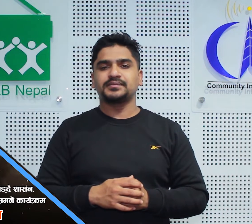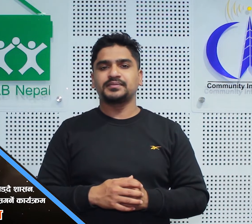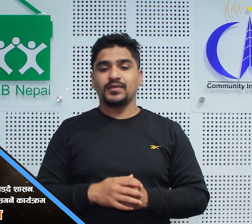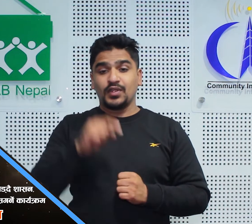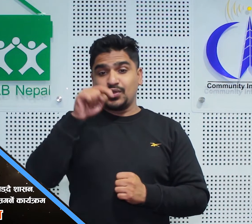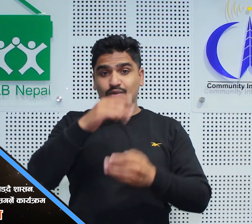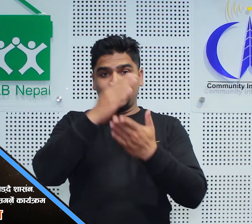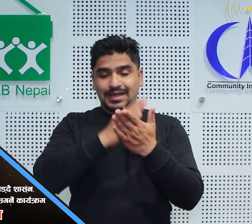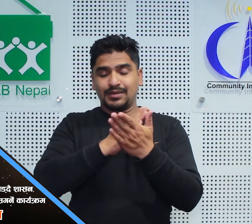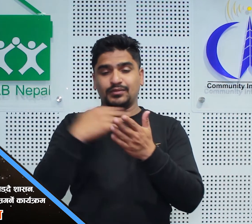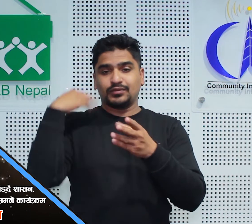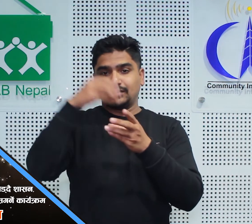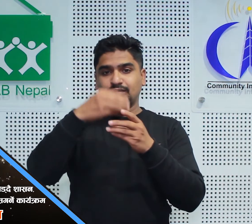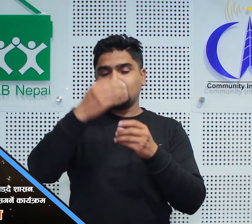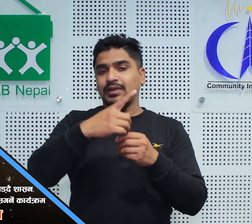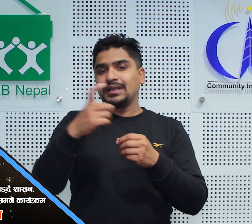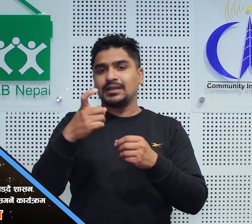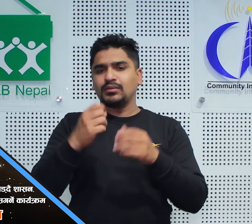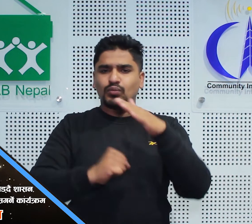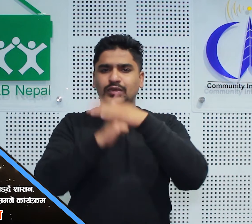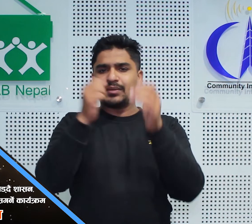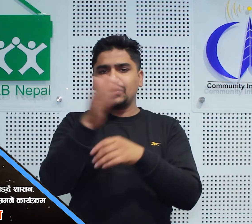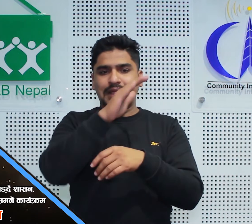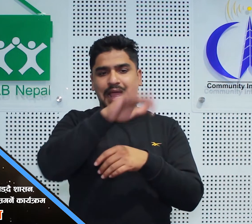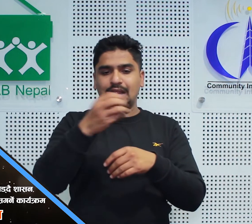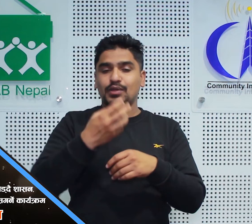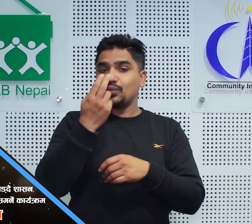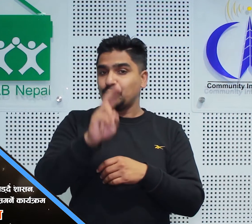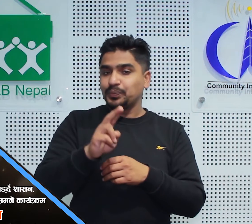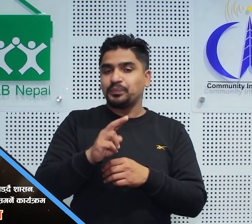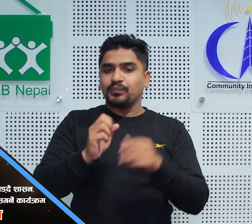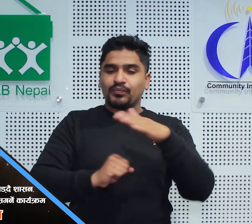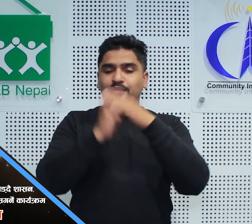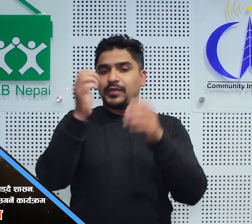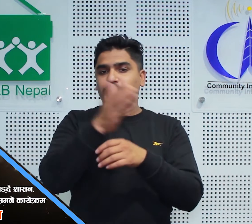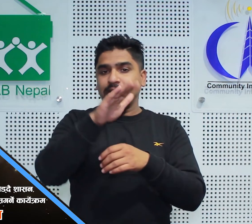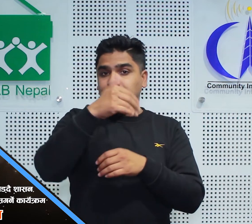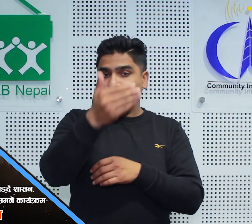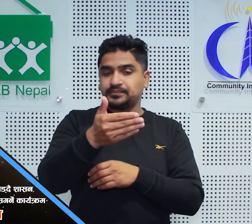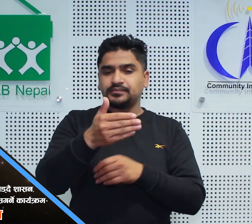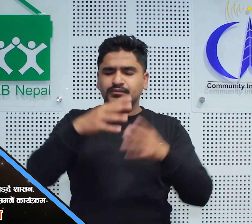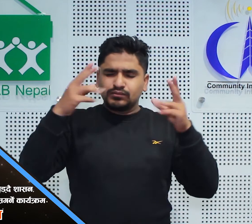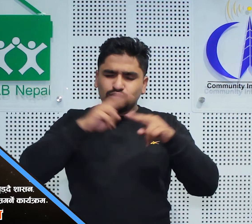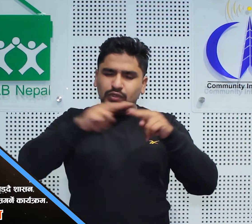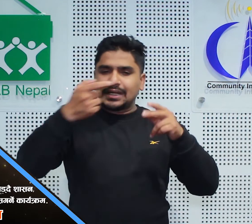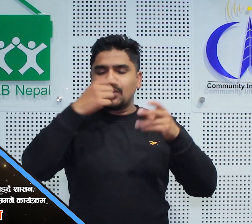यो कार्यक्रममा सहभागी हुनका लागि मुख्यमन्त्रीज्यू आइदिनु भयो। मुख्यमन्त्रीज्यूलाई सिङ्गो गाउँपालिकाको